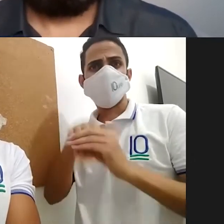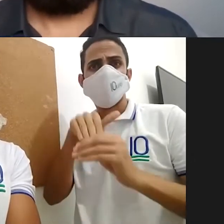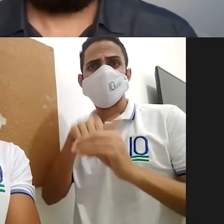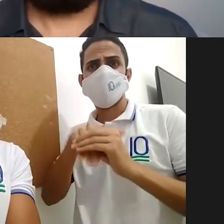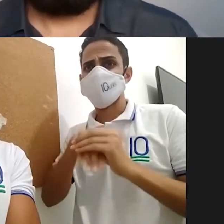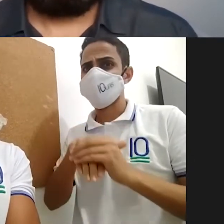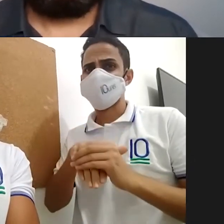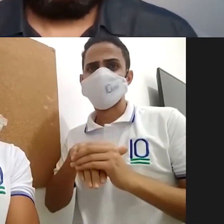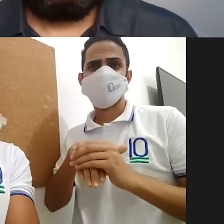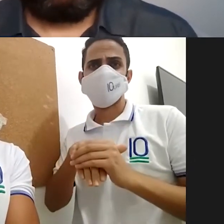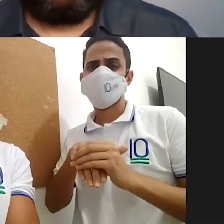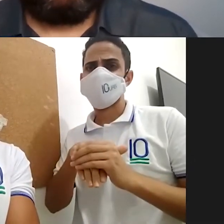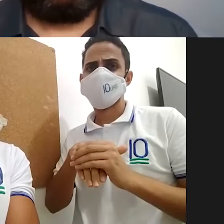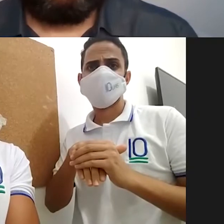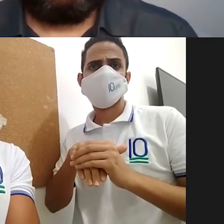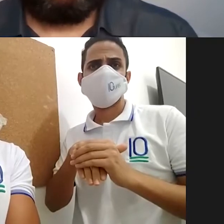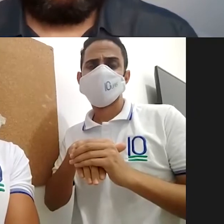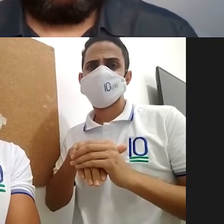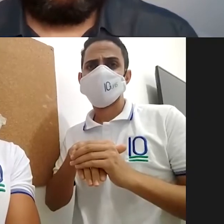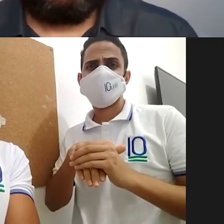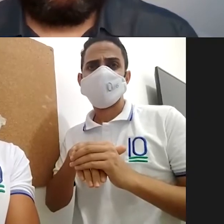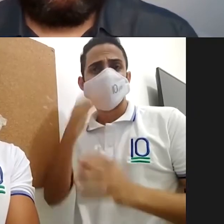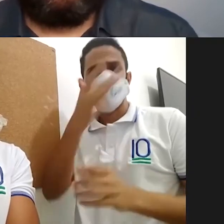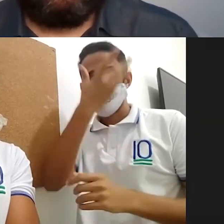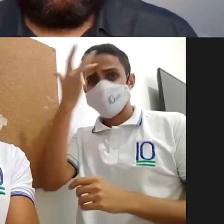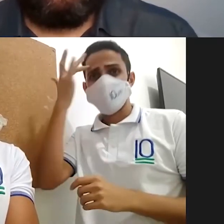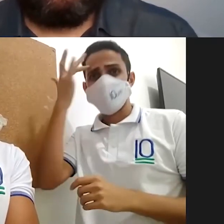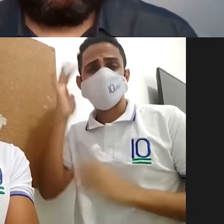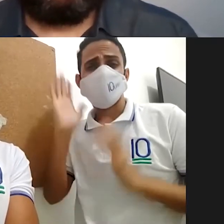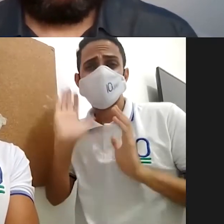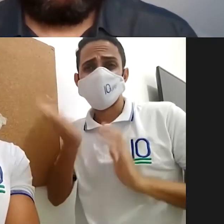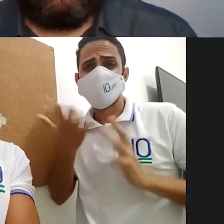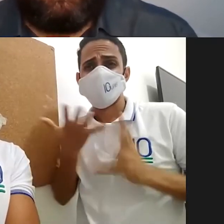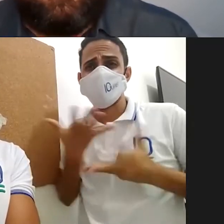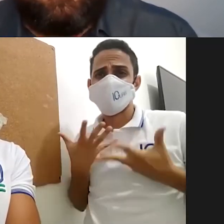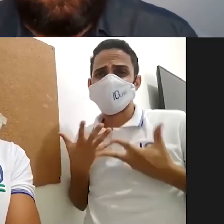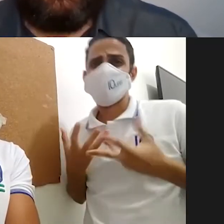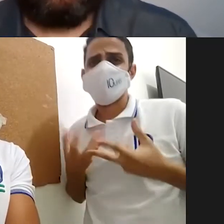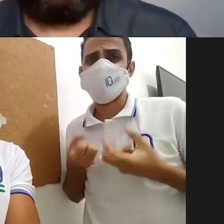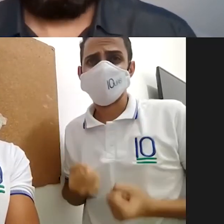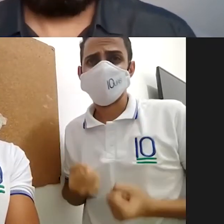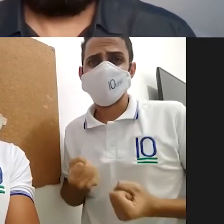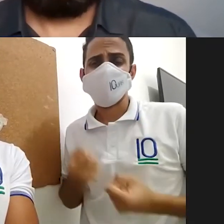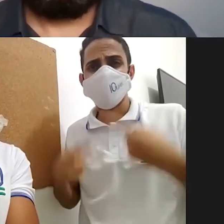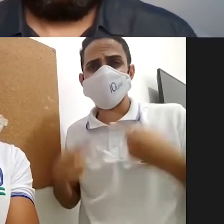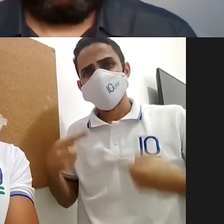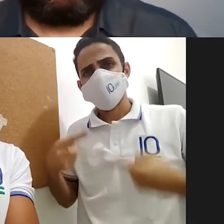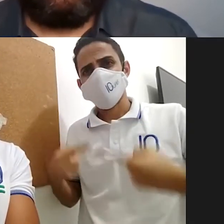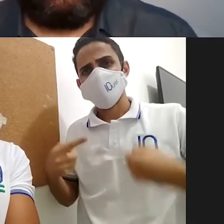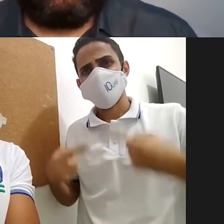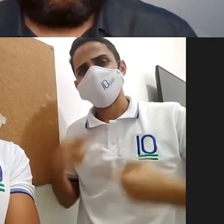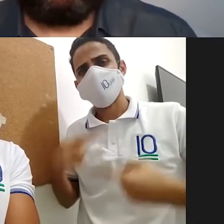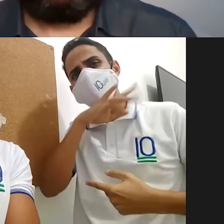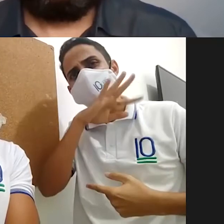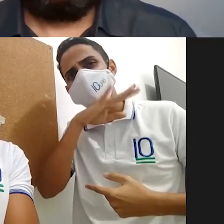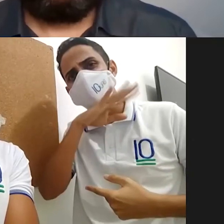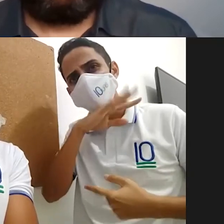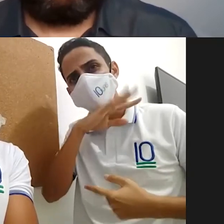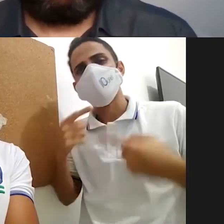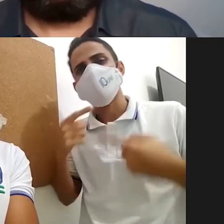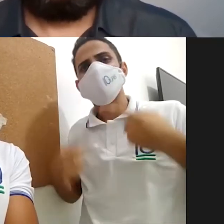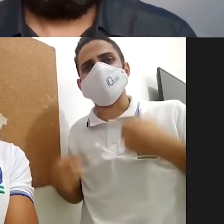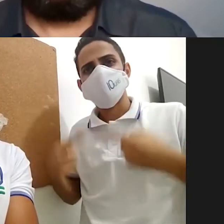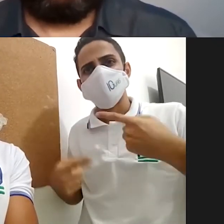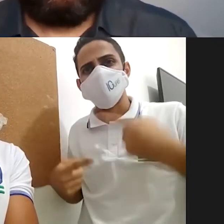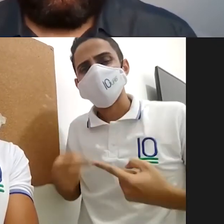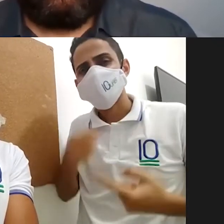isso mostra a insatisfação da população. A população na eleição vota, confia seu voto a um representante que quando chega no poder, que quando